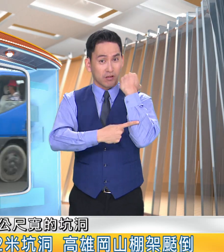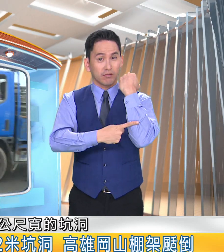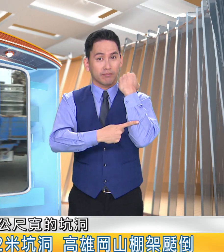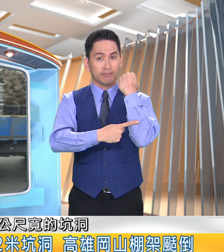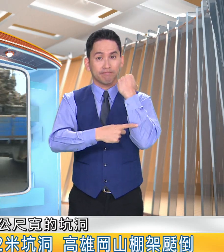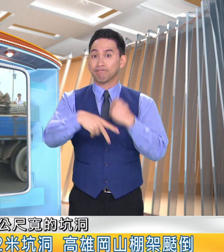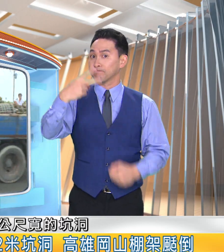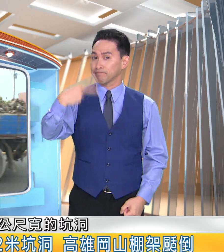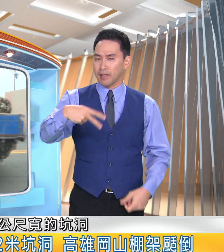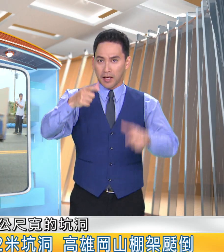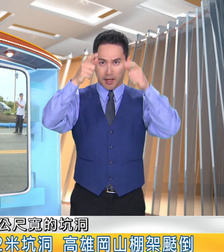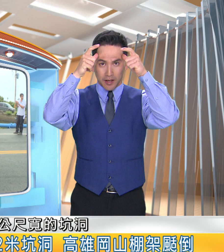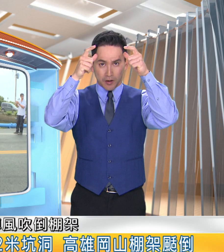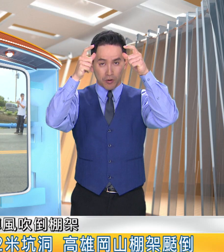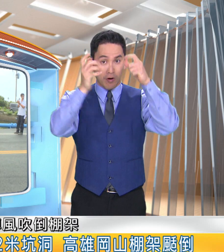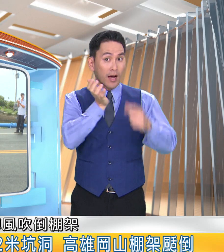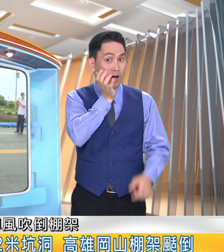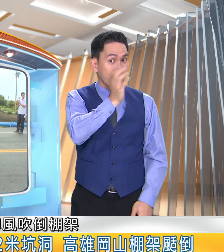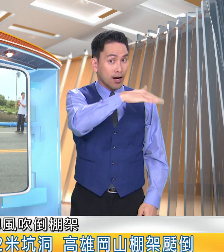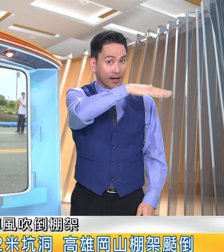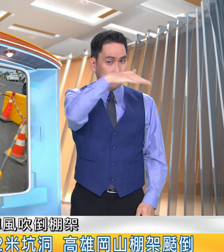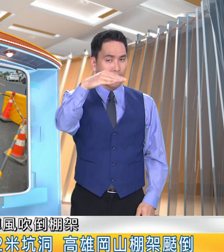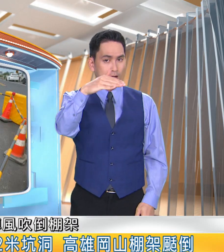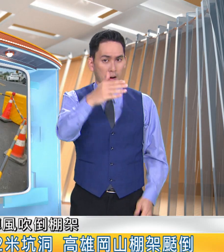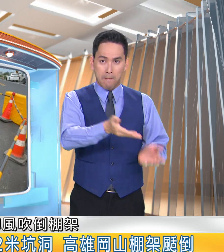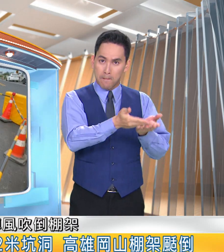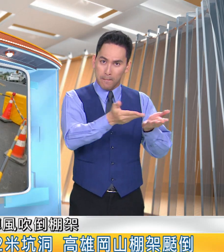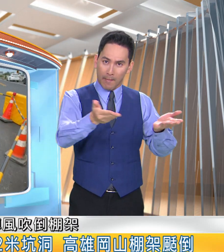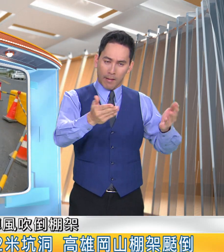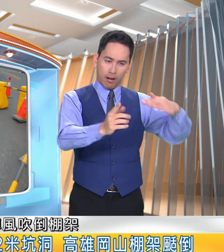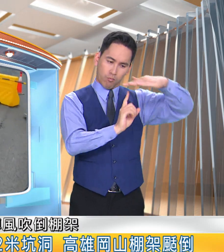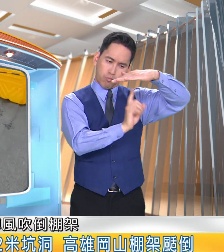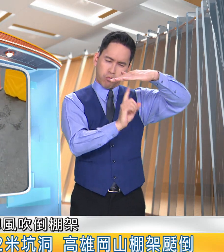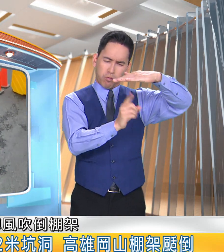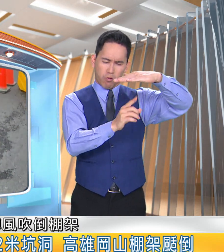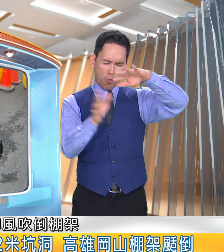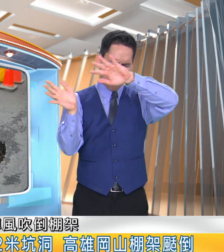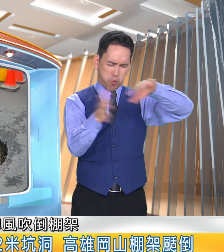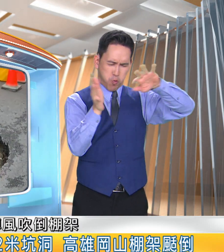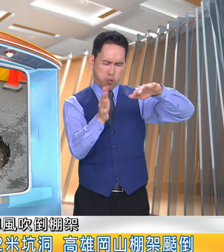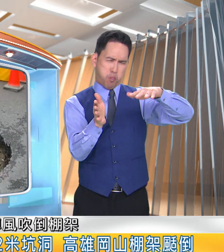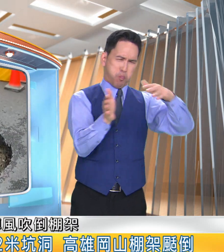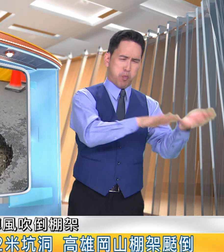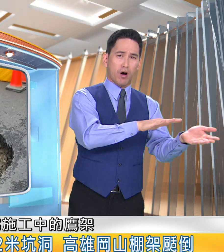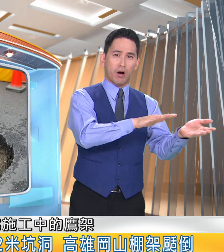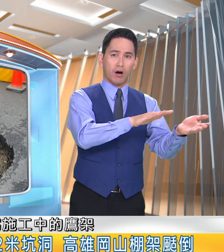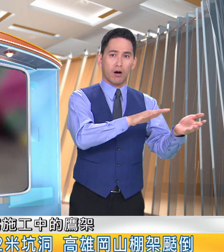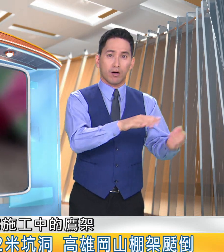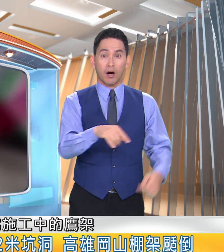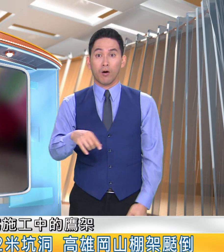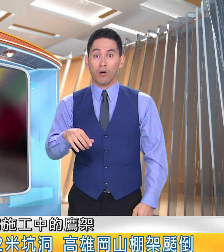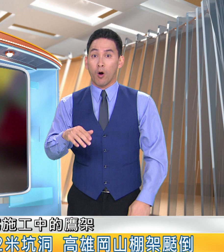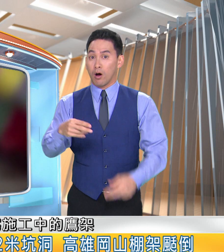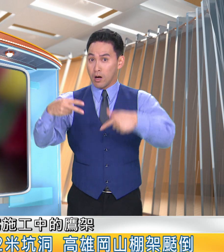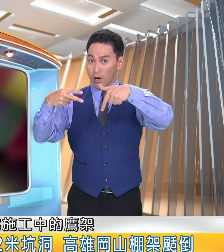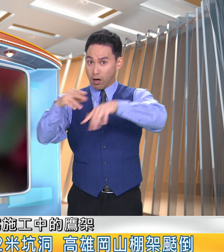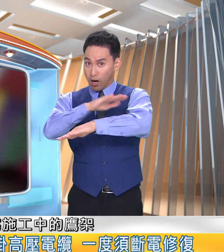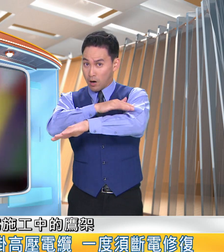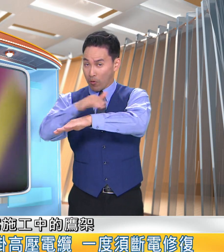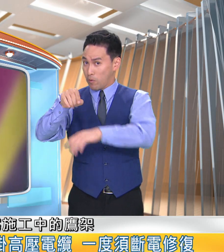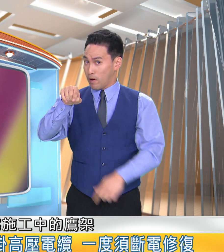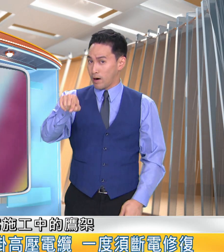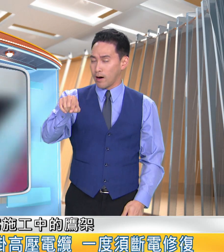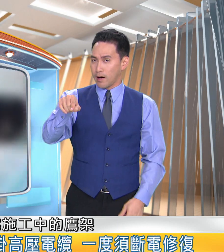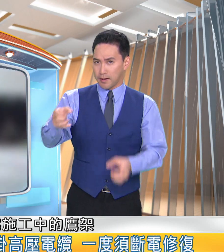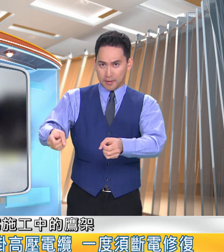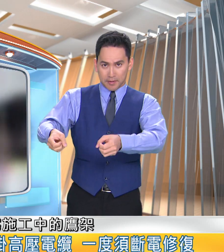现2公尺宽的坑洞，高雄冈山有强阵风吹倒棚架，而仁武区